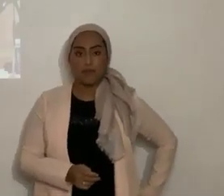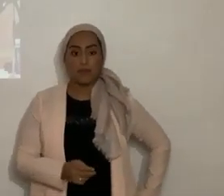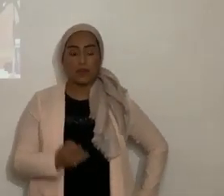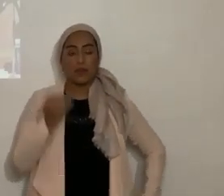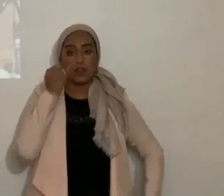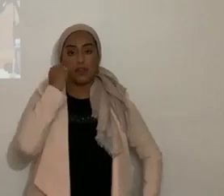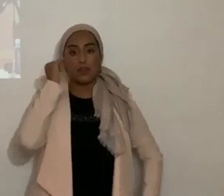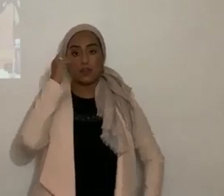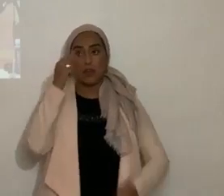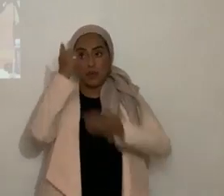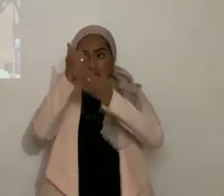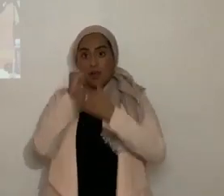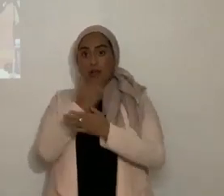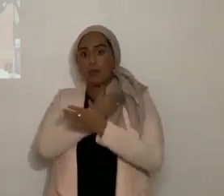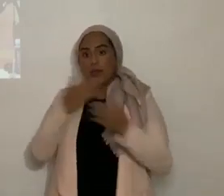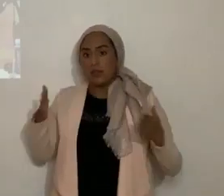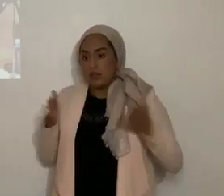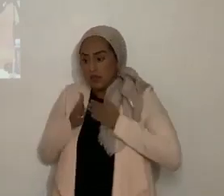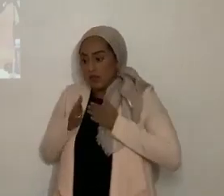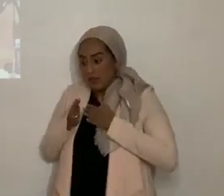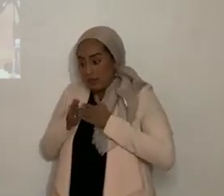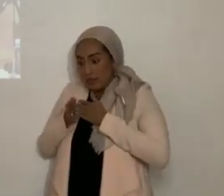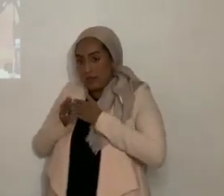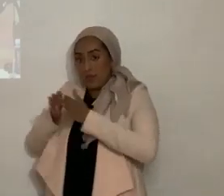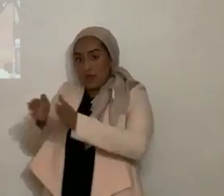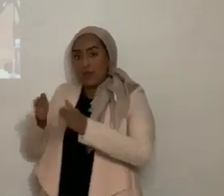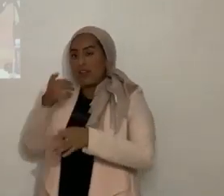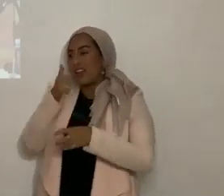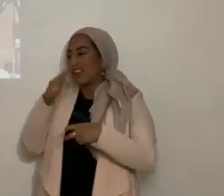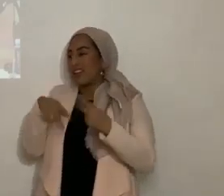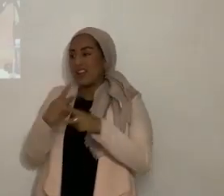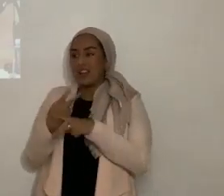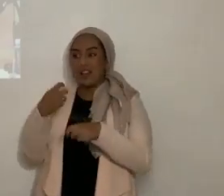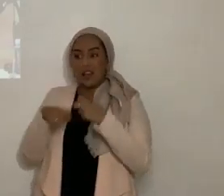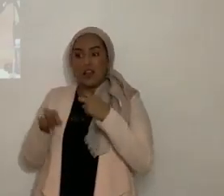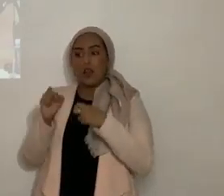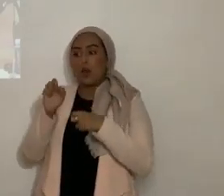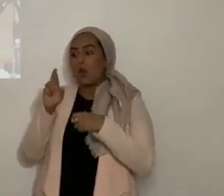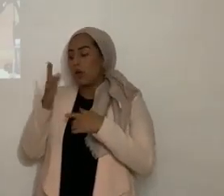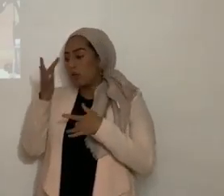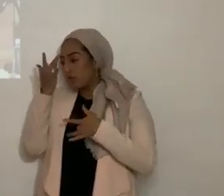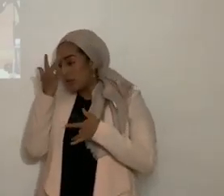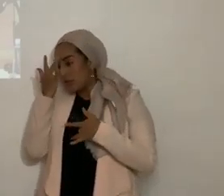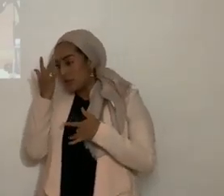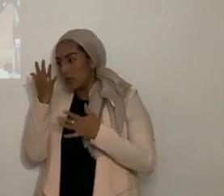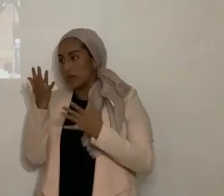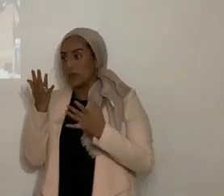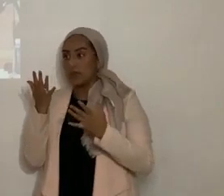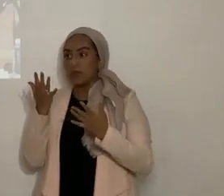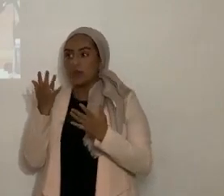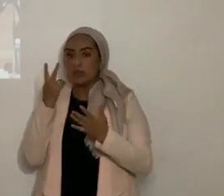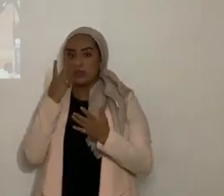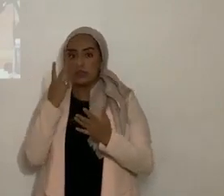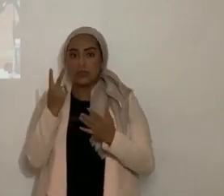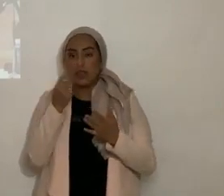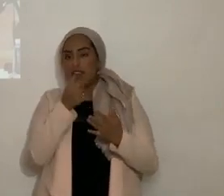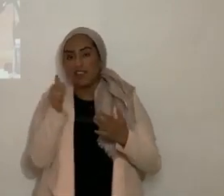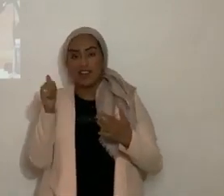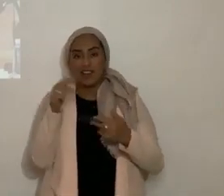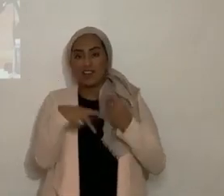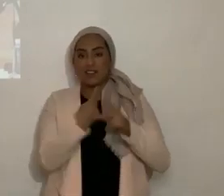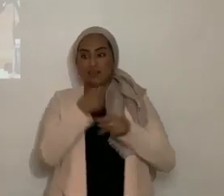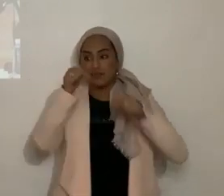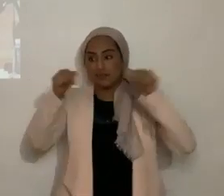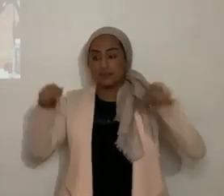Si Yahweh nos lleva por un camino estrecho, una tribulación de enfermedad, viendo esta u otra